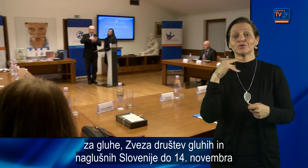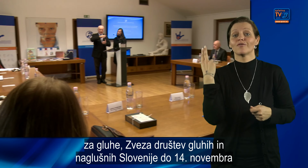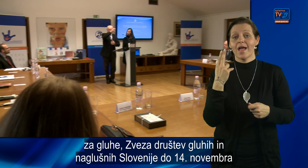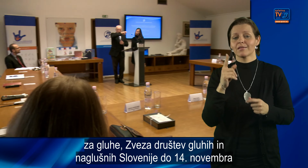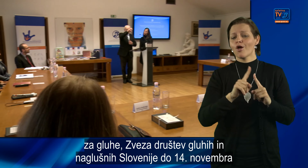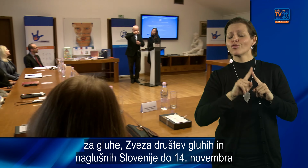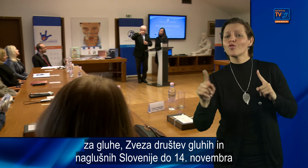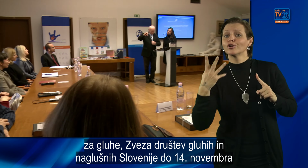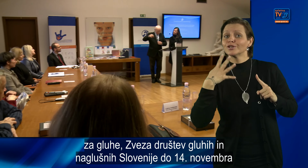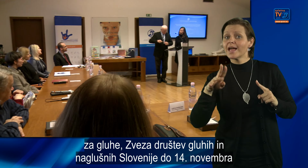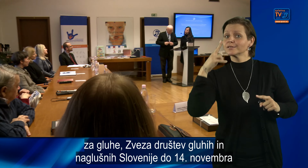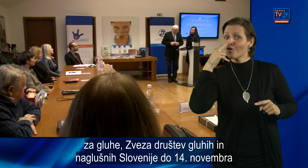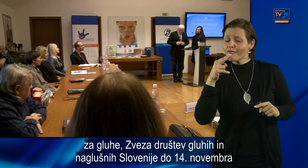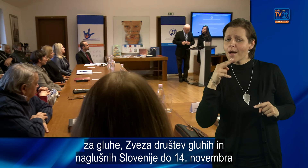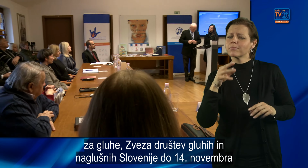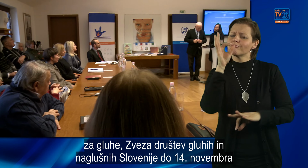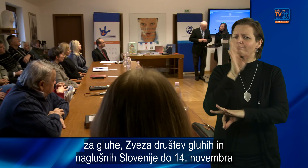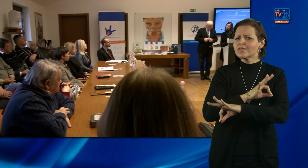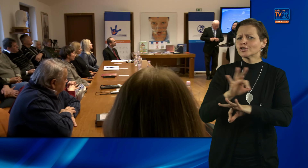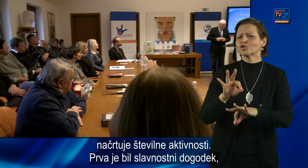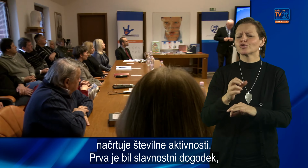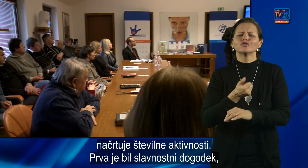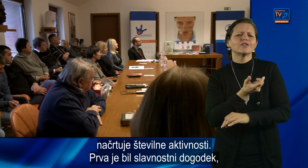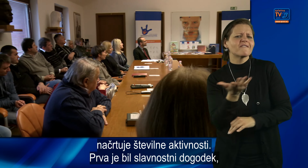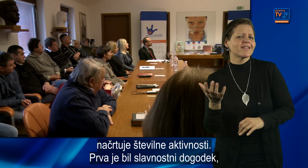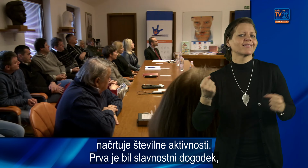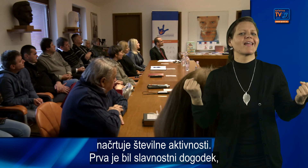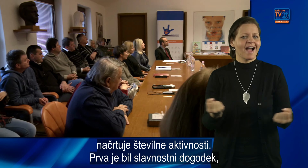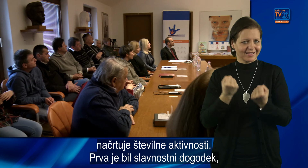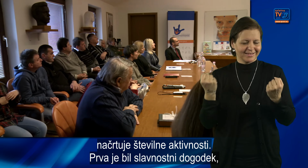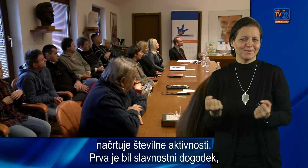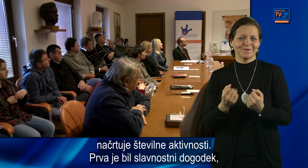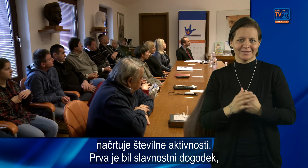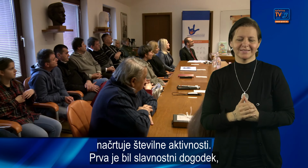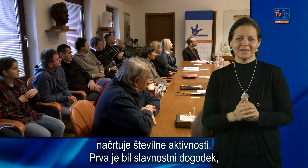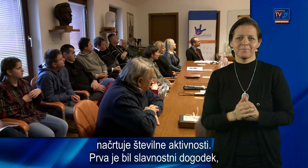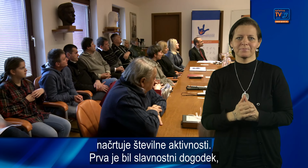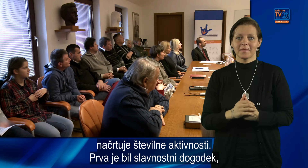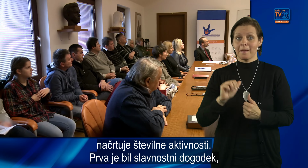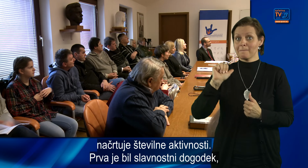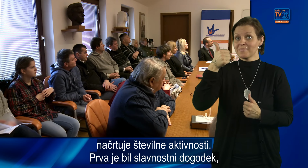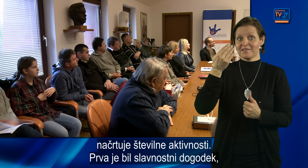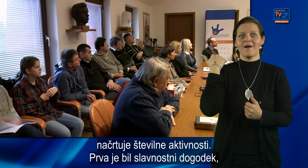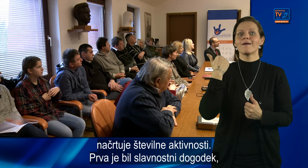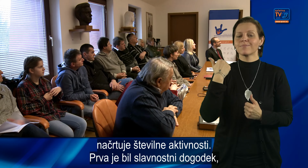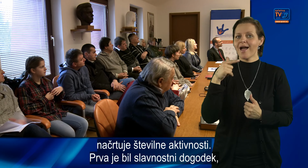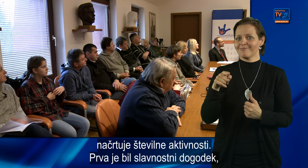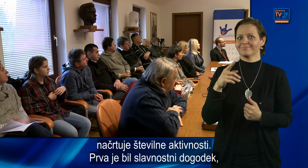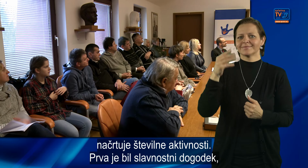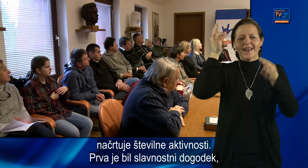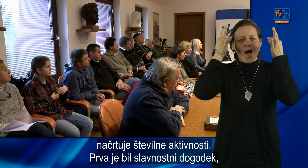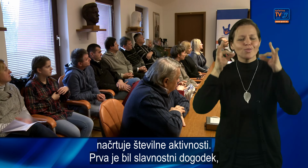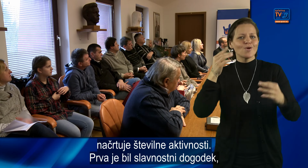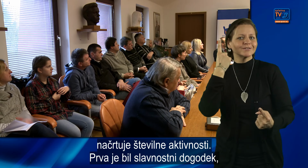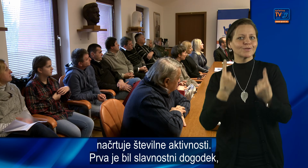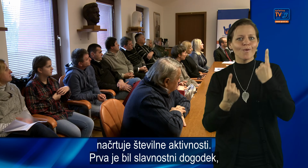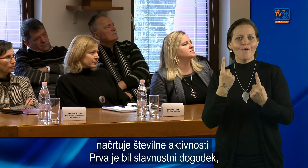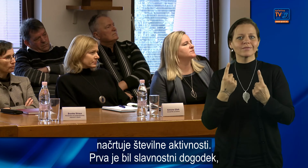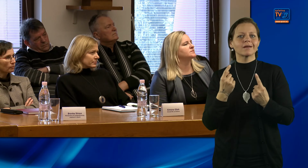Zveza društev gluhih in naglušnih Slovenije do 14. novembra načrtuje številne aktivnosti. Prva je